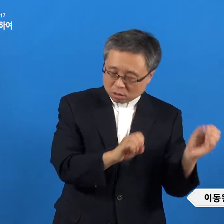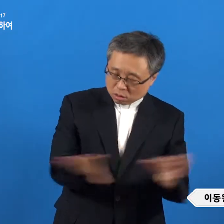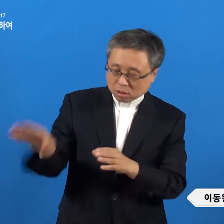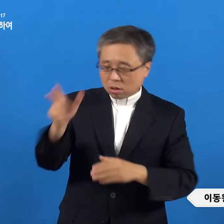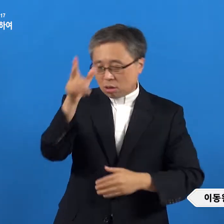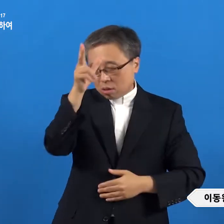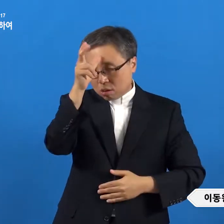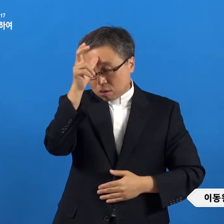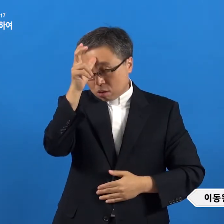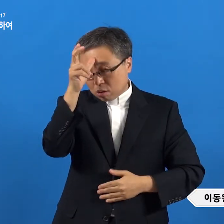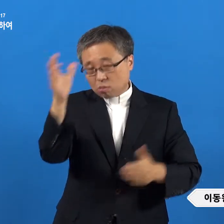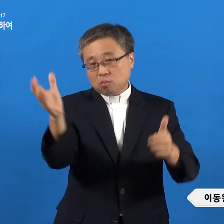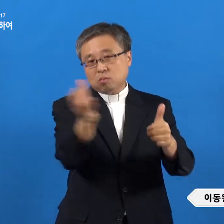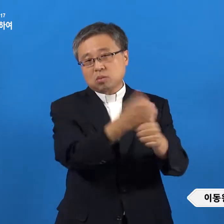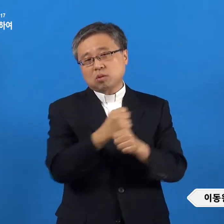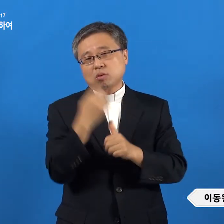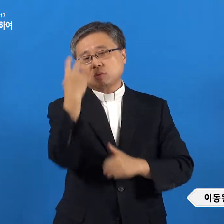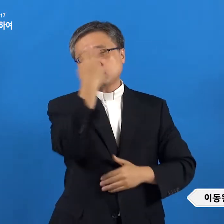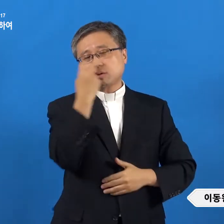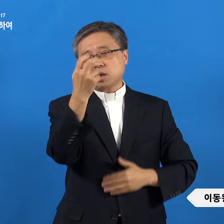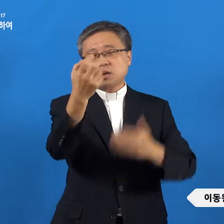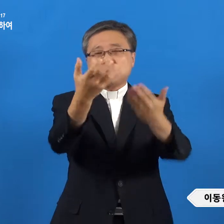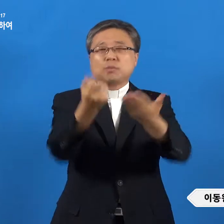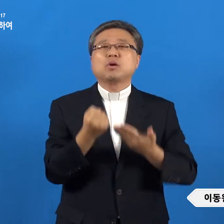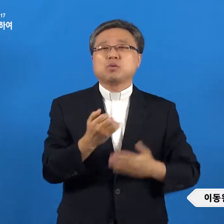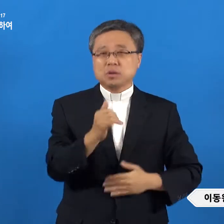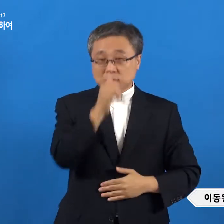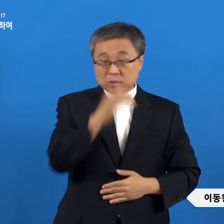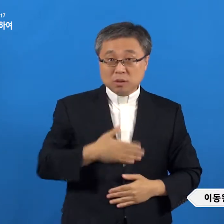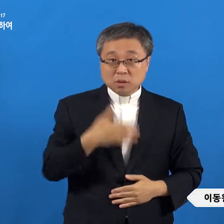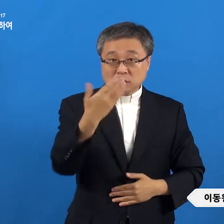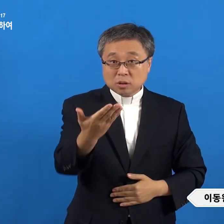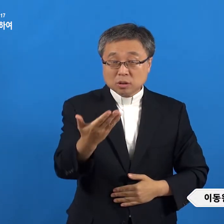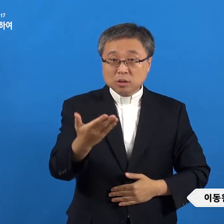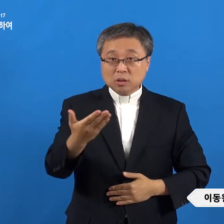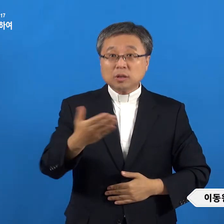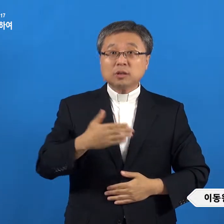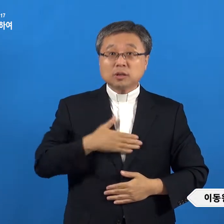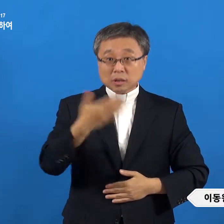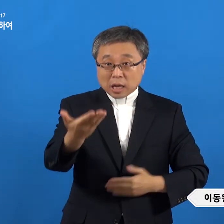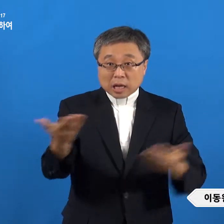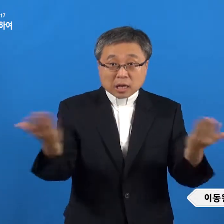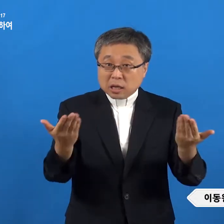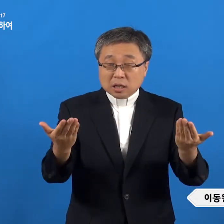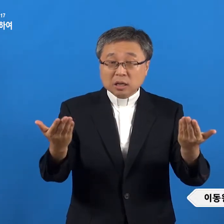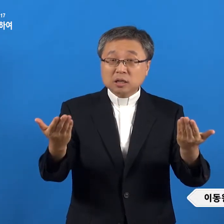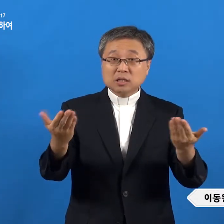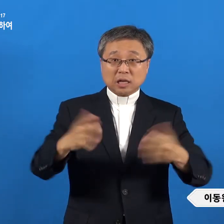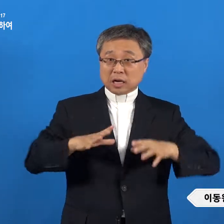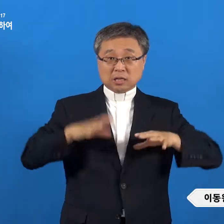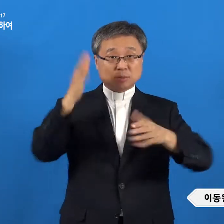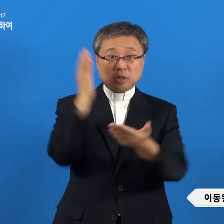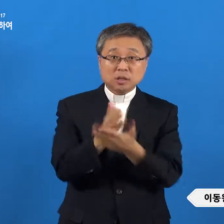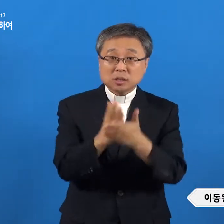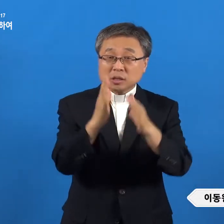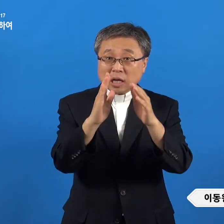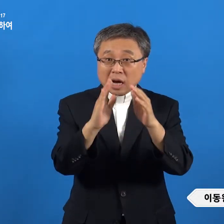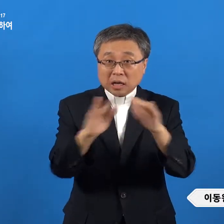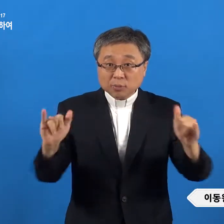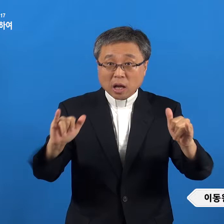경찰에서 취조를 받고 있습니다. 너는 내일 일을 자랑하지 말라. 사람이 하루 동안에 무슨 일이 일어나는지 알 수가